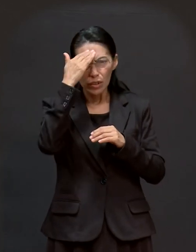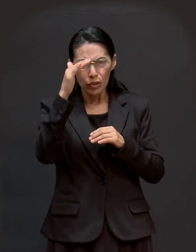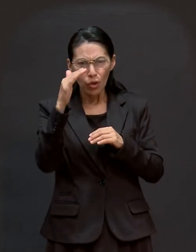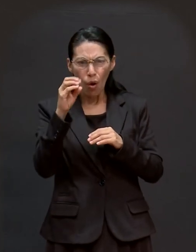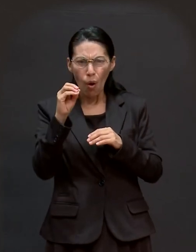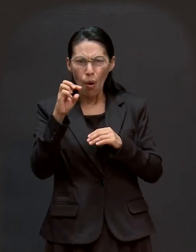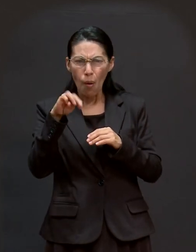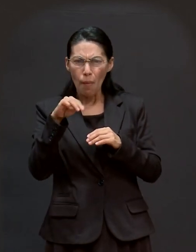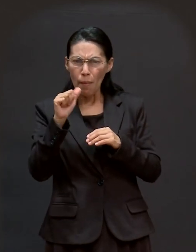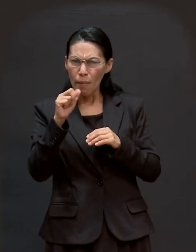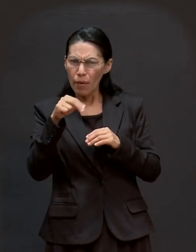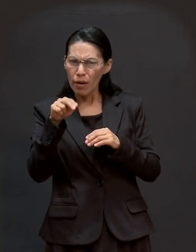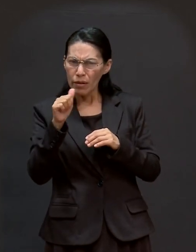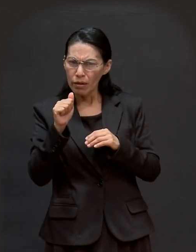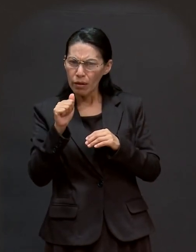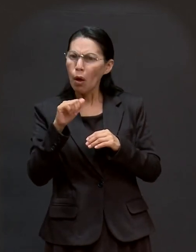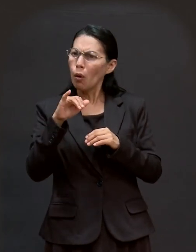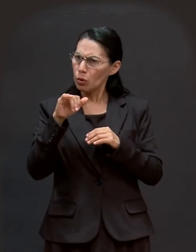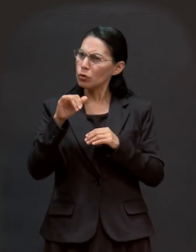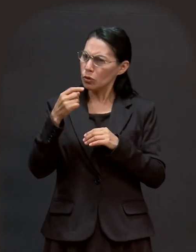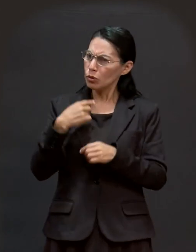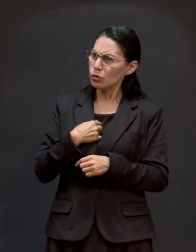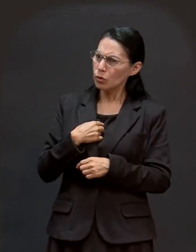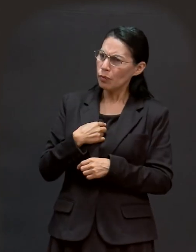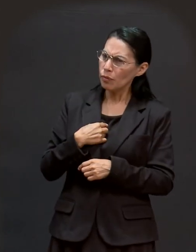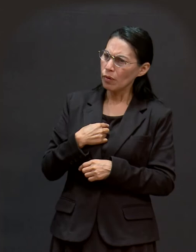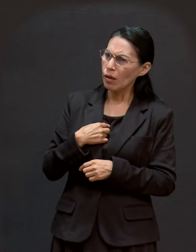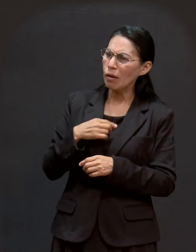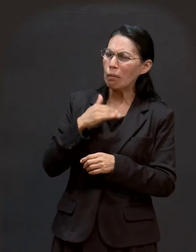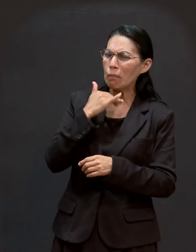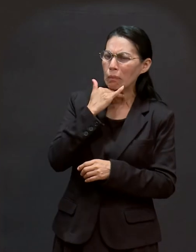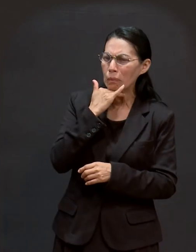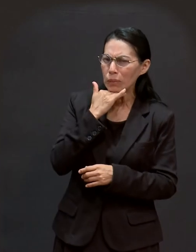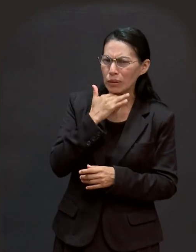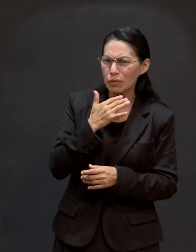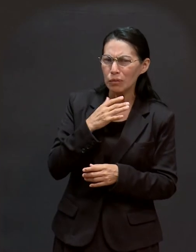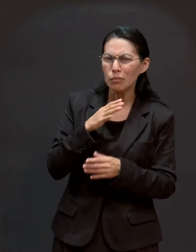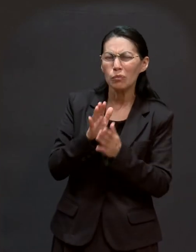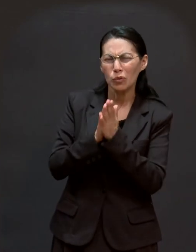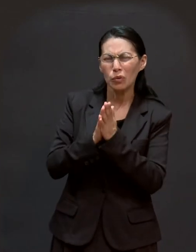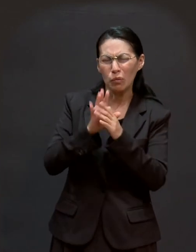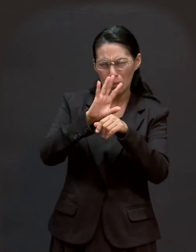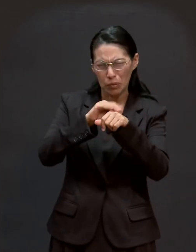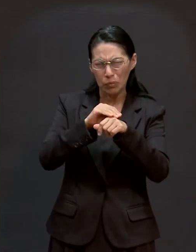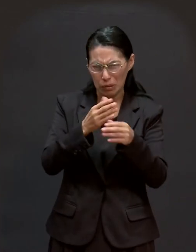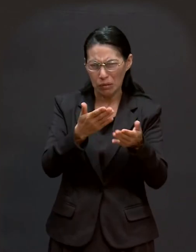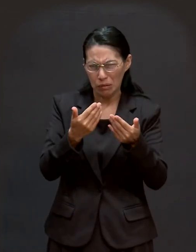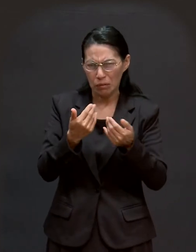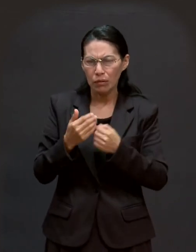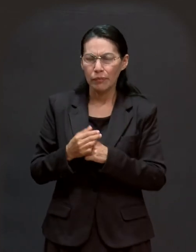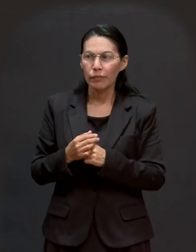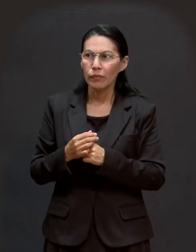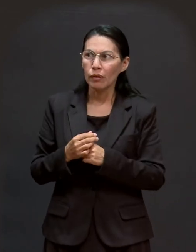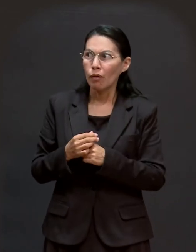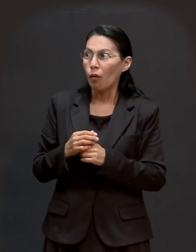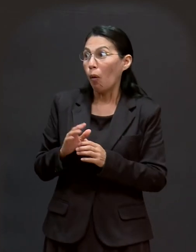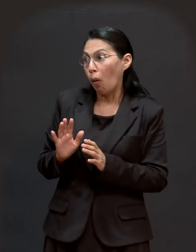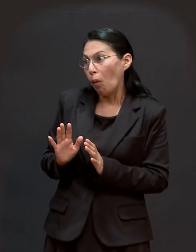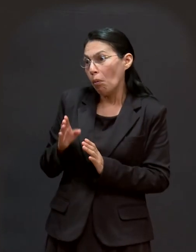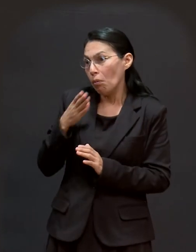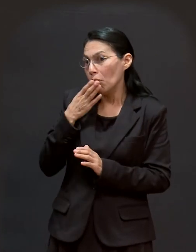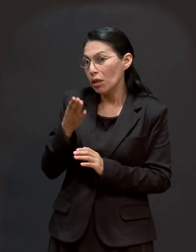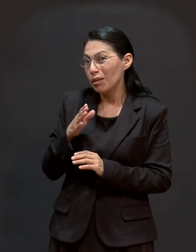soy perdónenme después de acompañar un momentito ok está bien yo pensé que algo había pasado